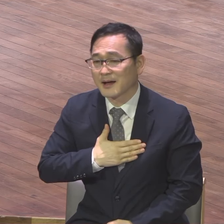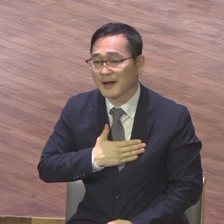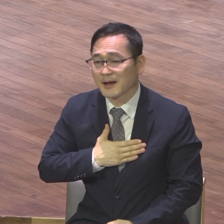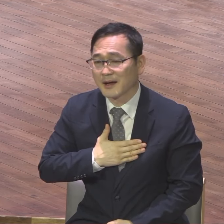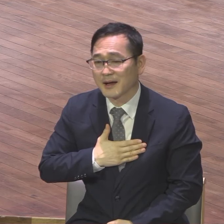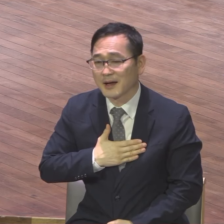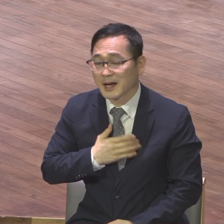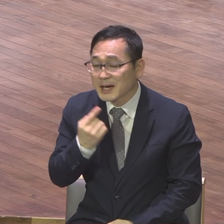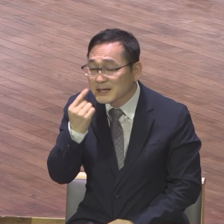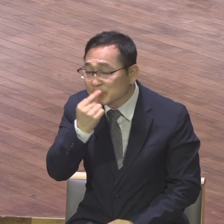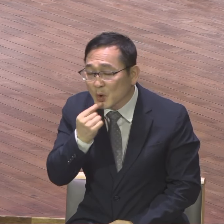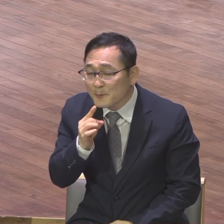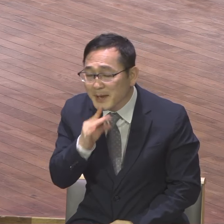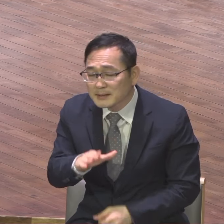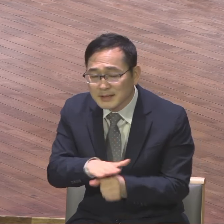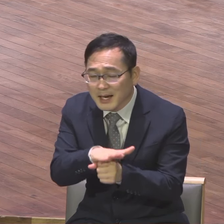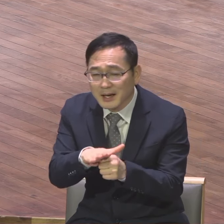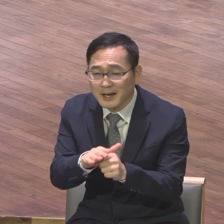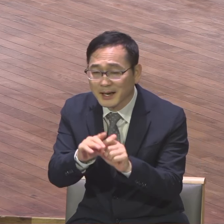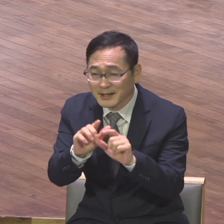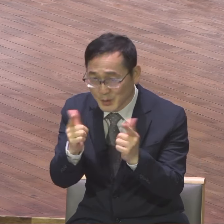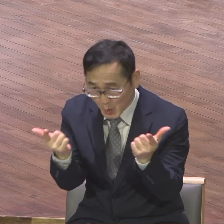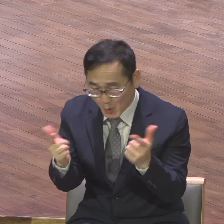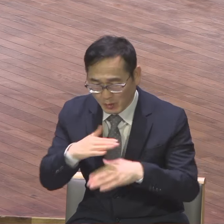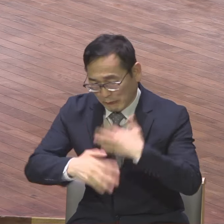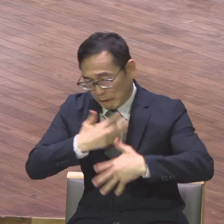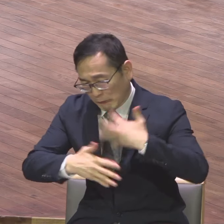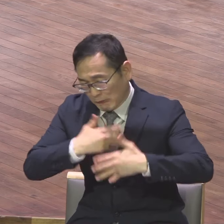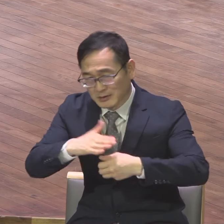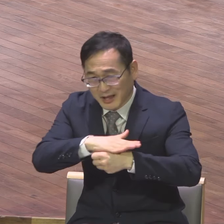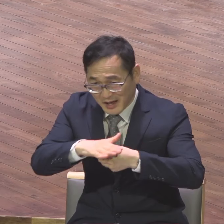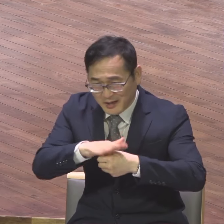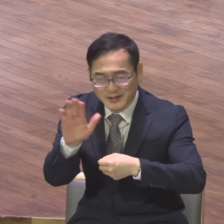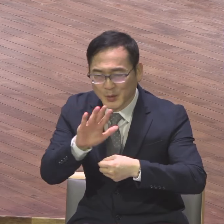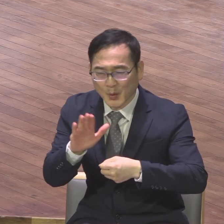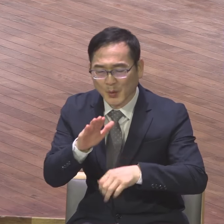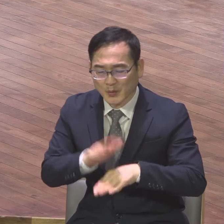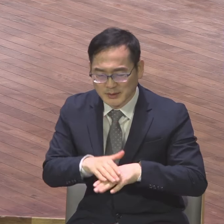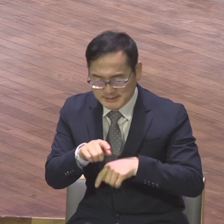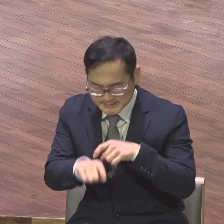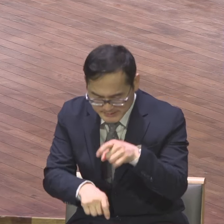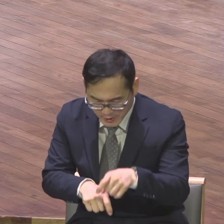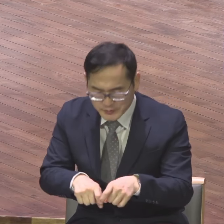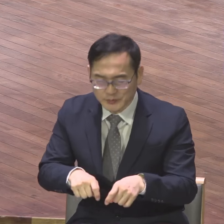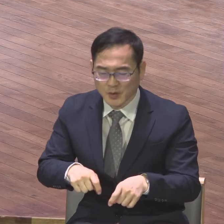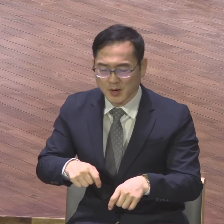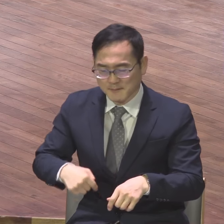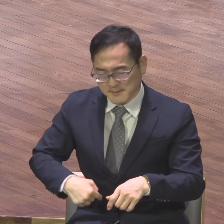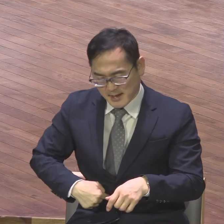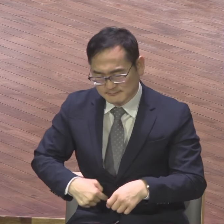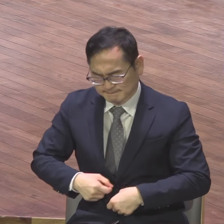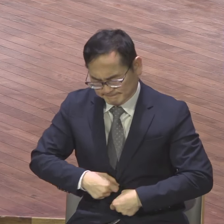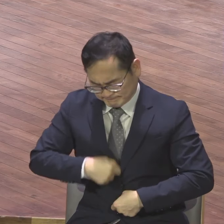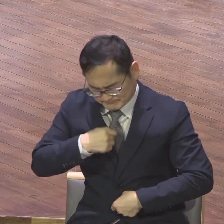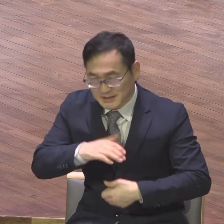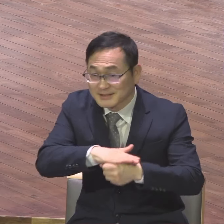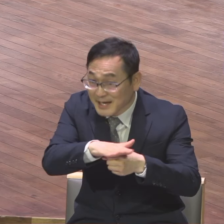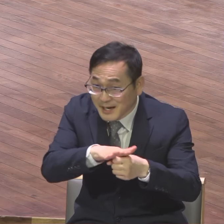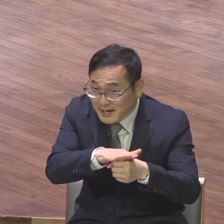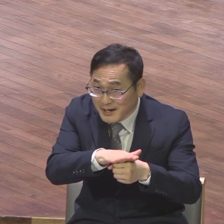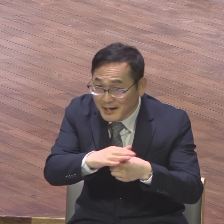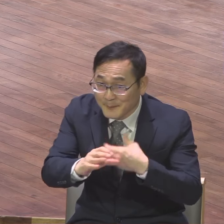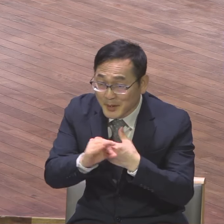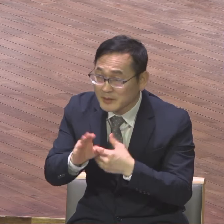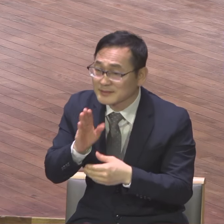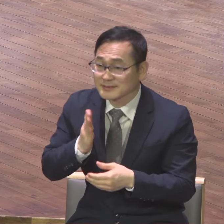말과 혀로만 사랑한 것이 아니라 실제로 진실한 마음으로 예수 사랑을 실천하게 되면 우리가